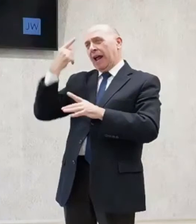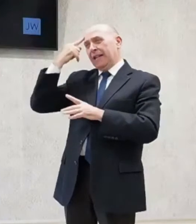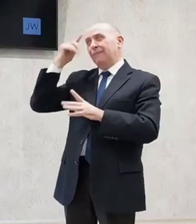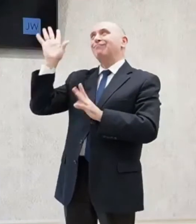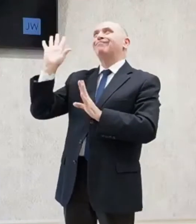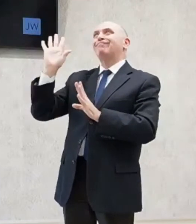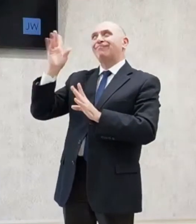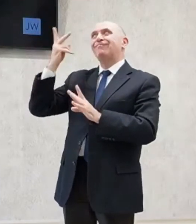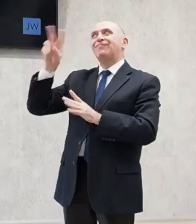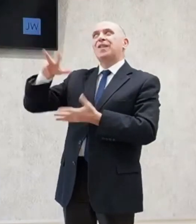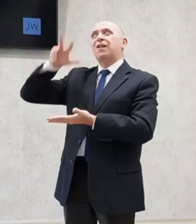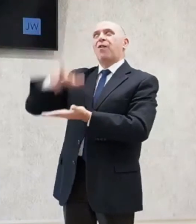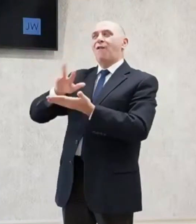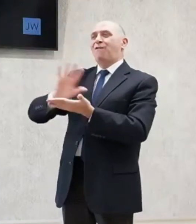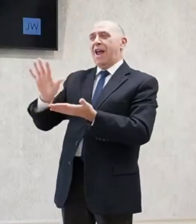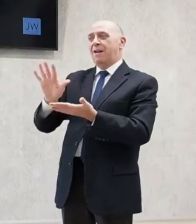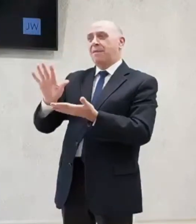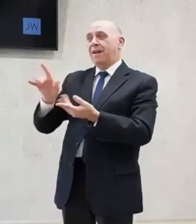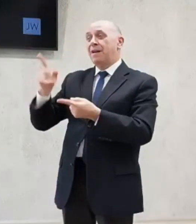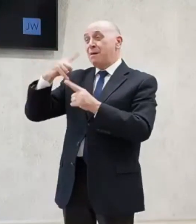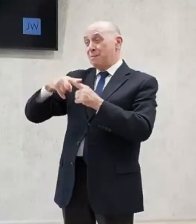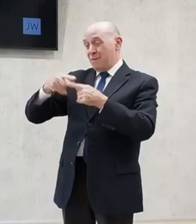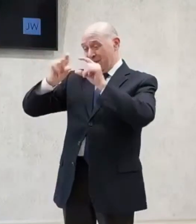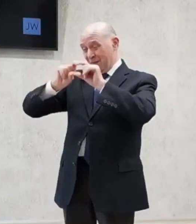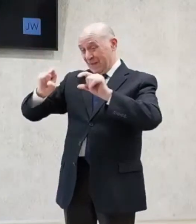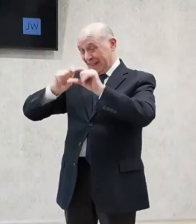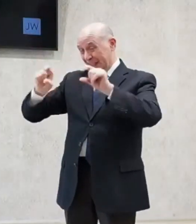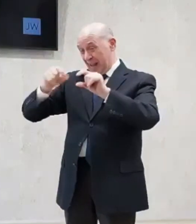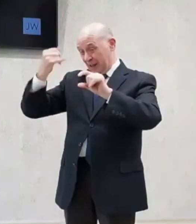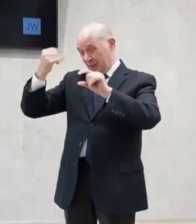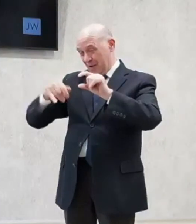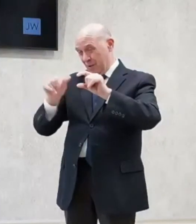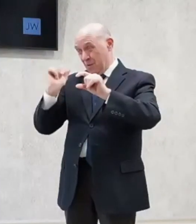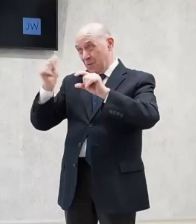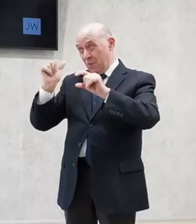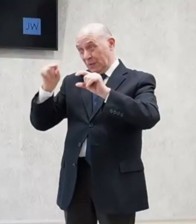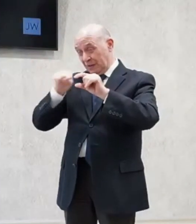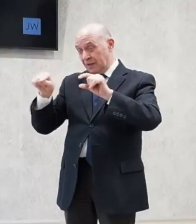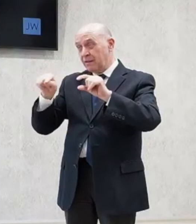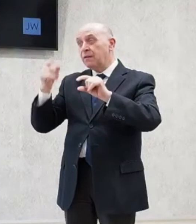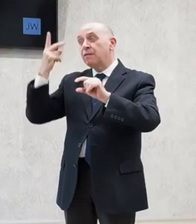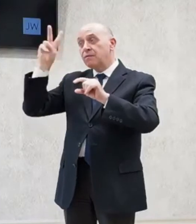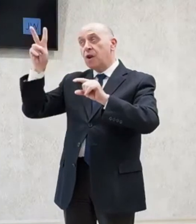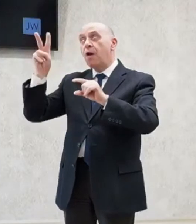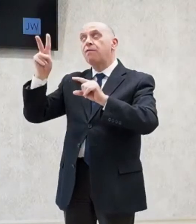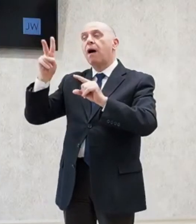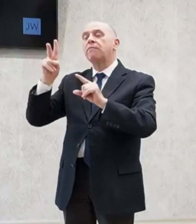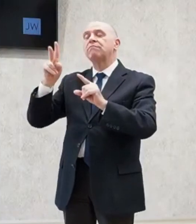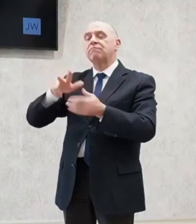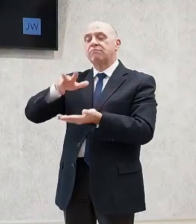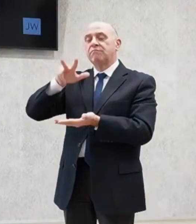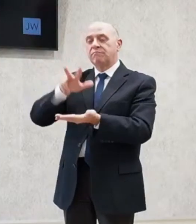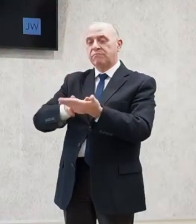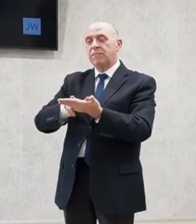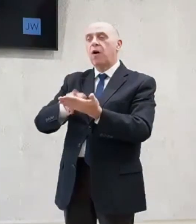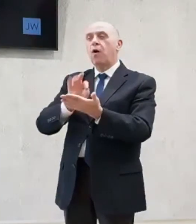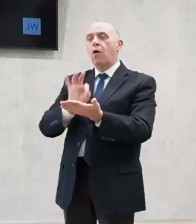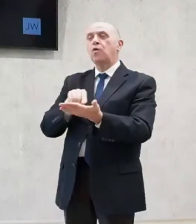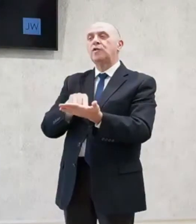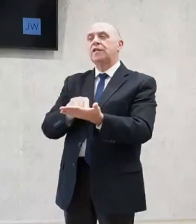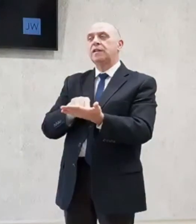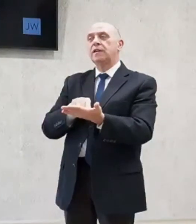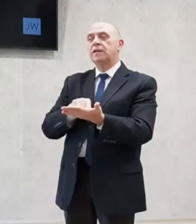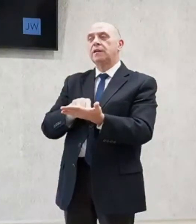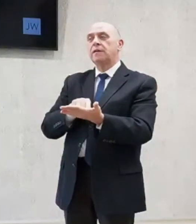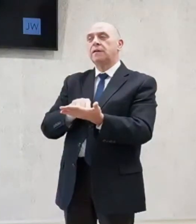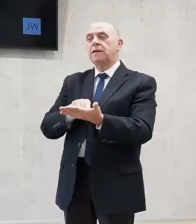il versetto poi conclude dicendo che lui ha proposto Questo ha promesso questo all'umanità e lo farà